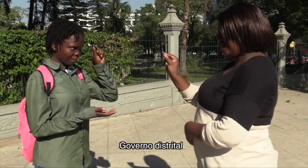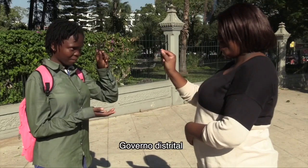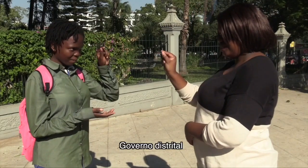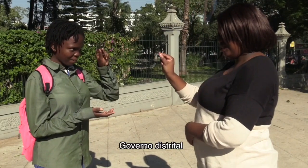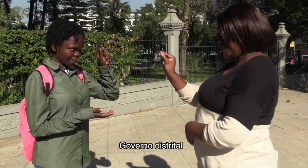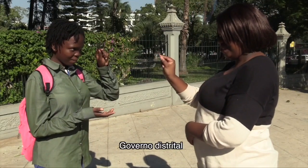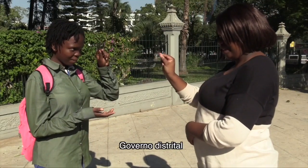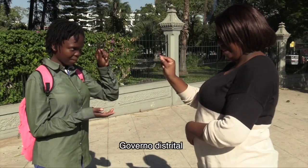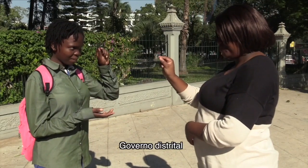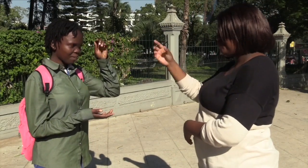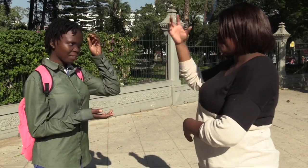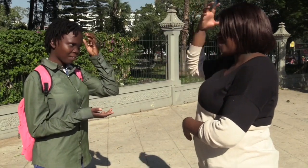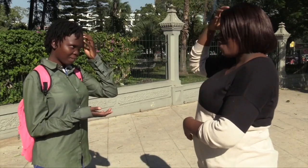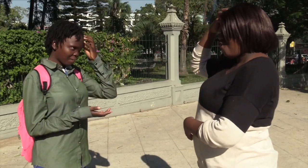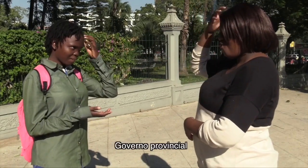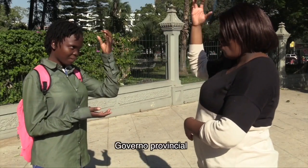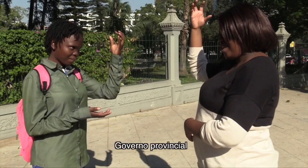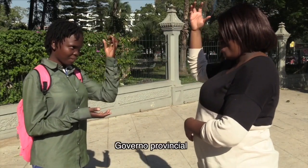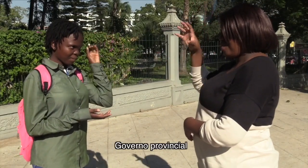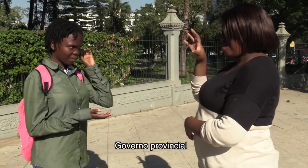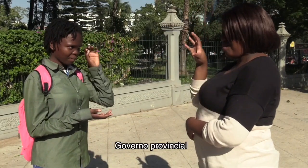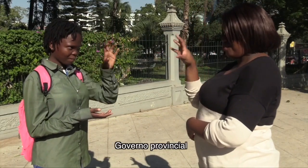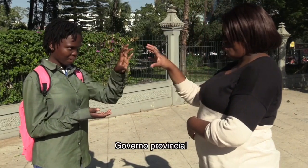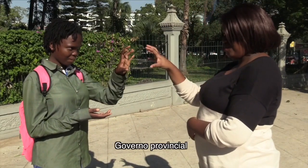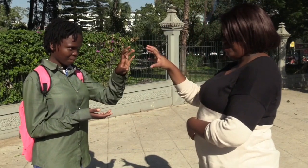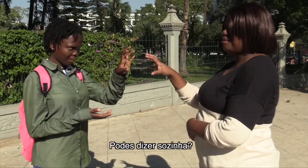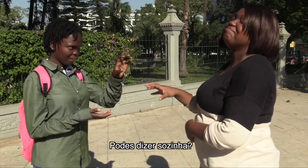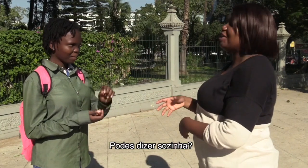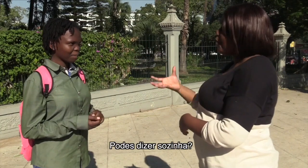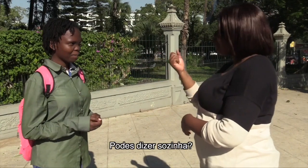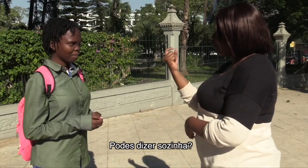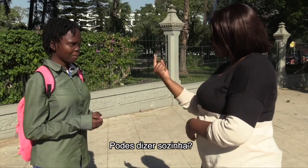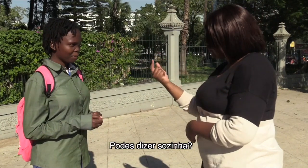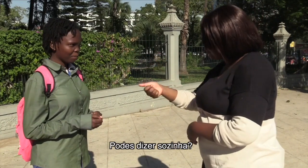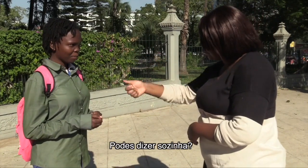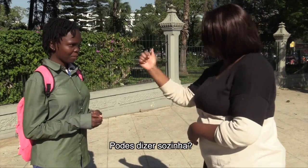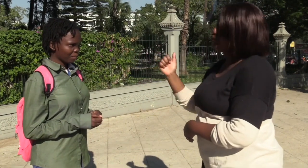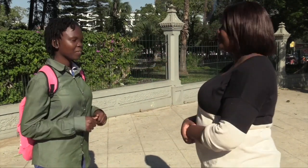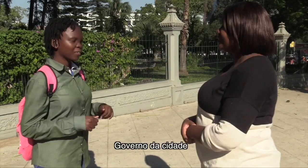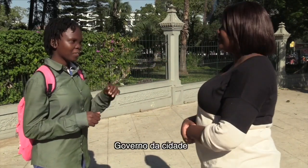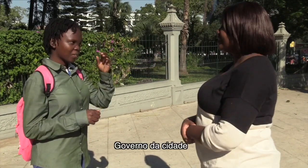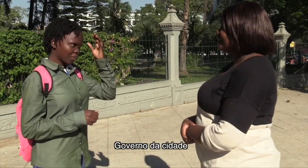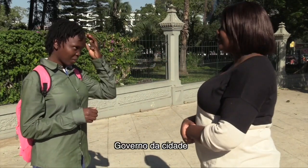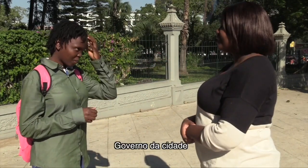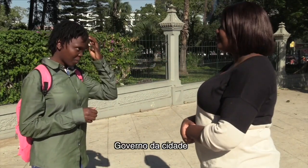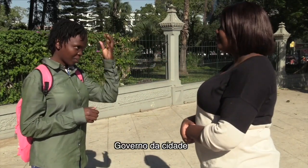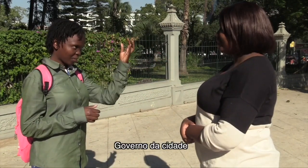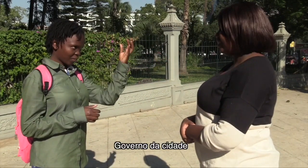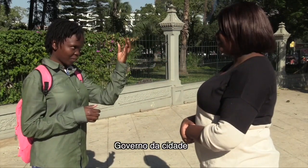Governo distrital. Governo provincial. Pode dizer sozinha. Governo da